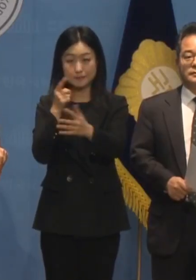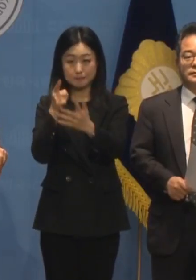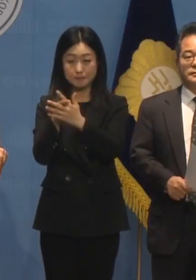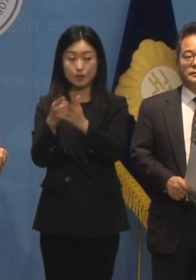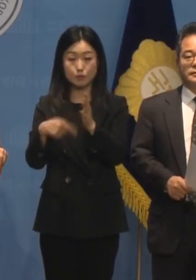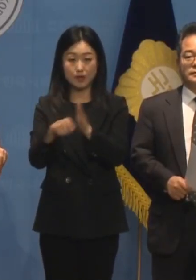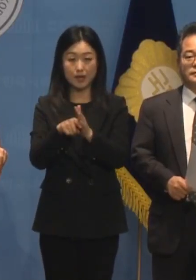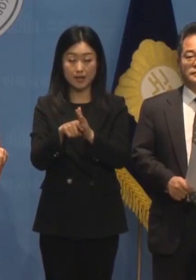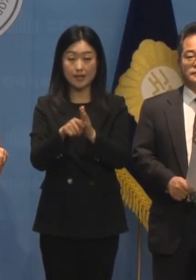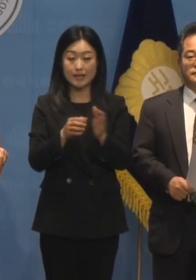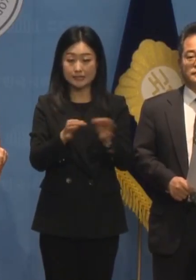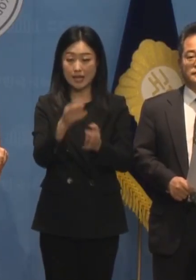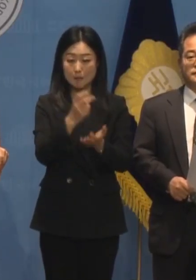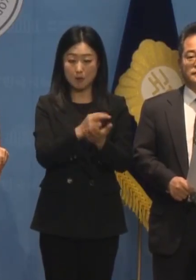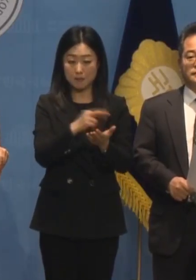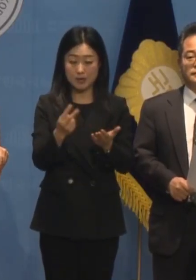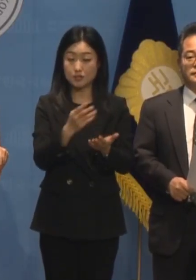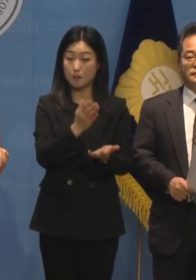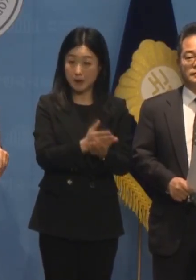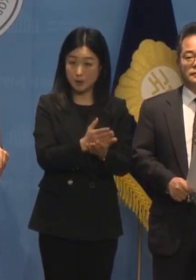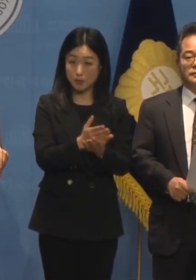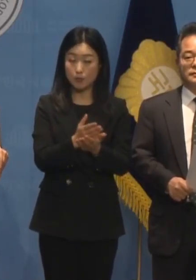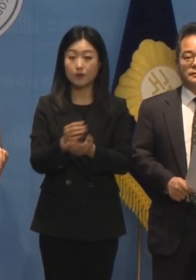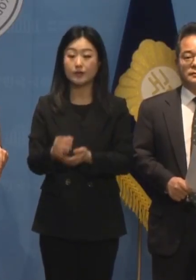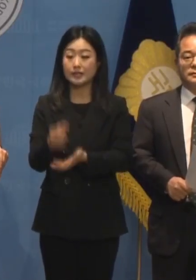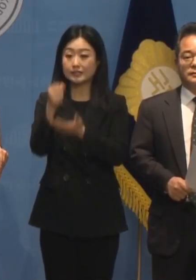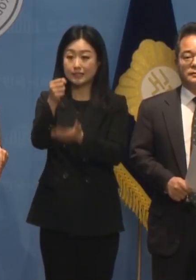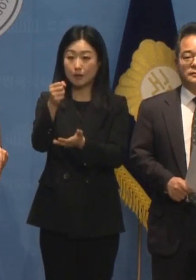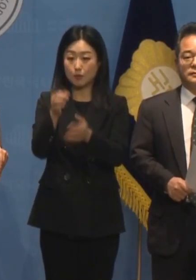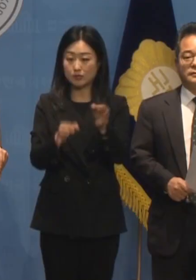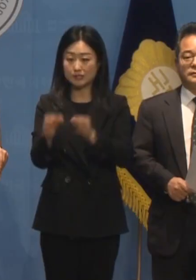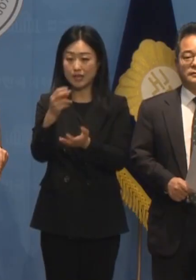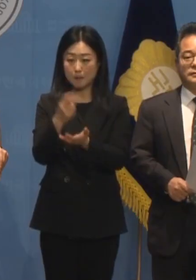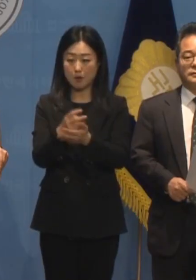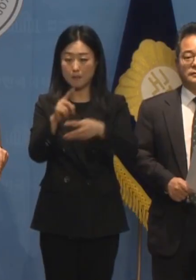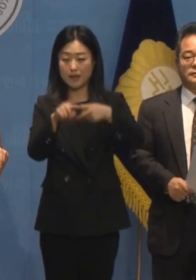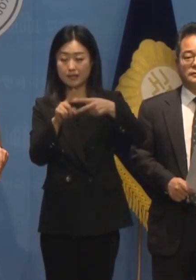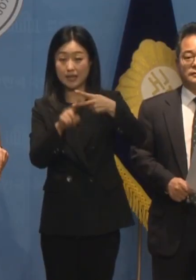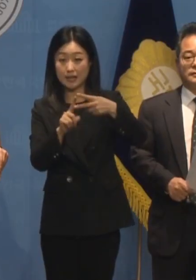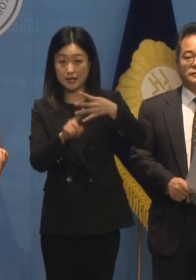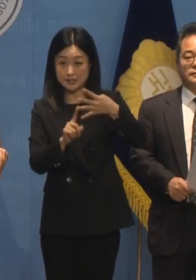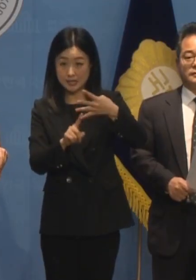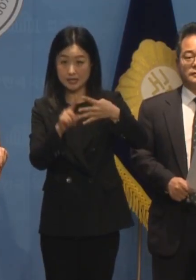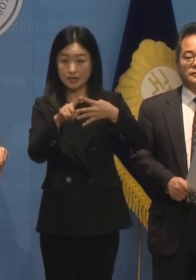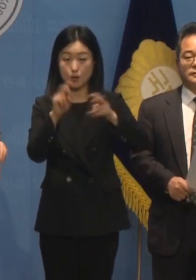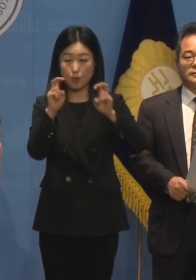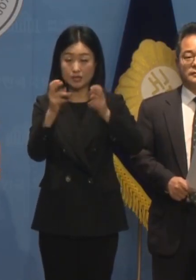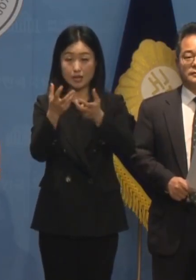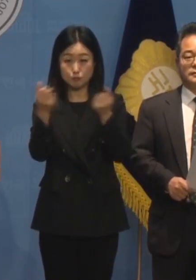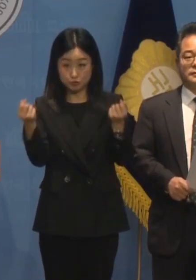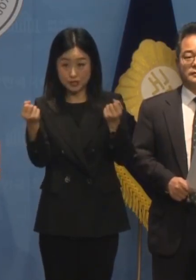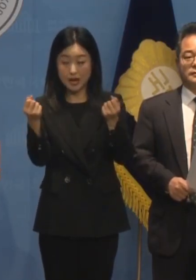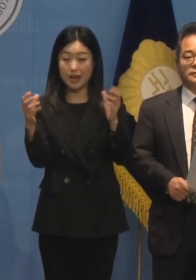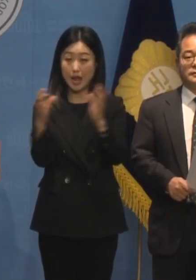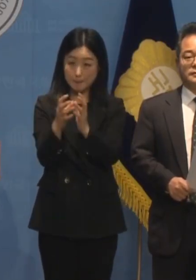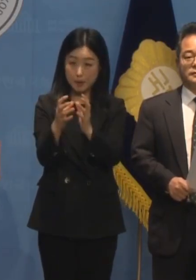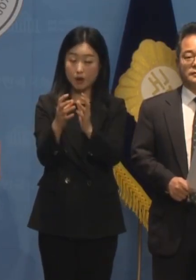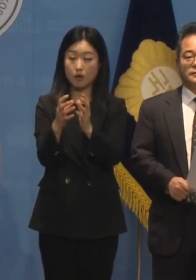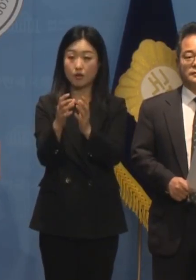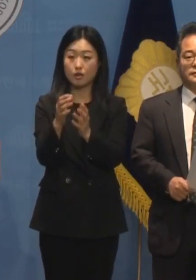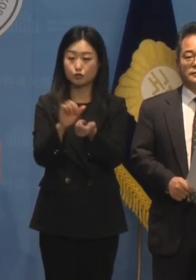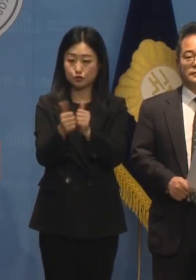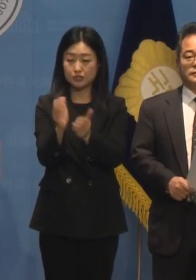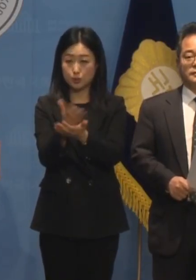상법 개정을 하지 않고 자본시장법에 있는 4가지 분할, 합병, 주식교환, 그다음에